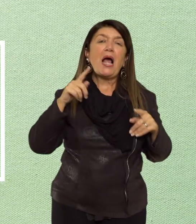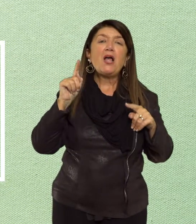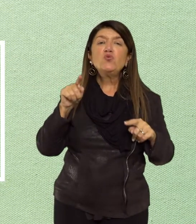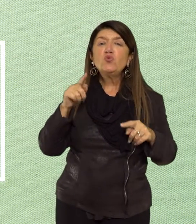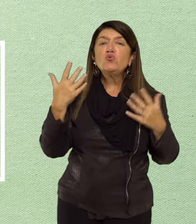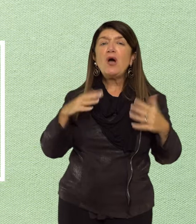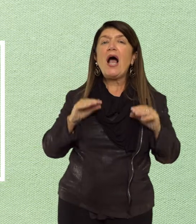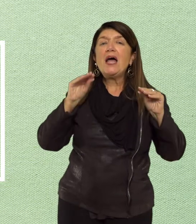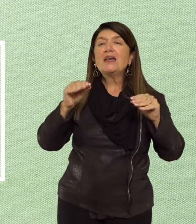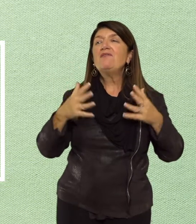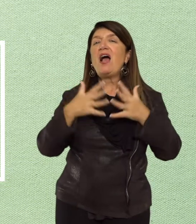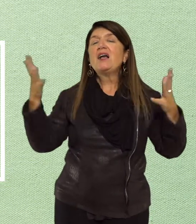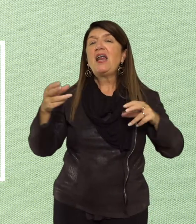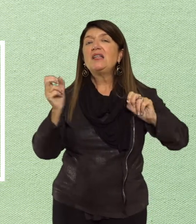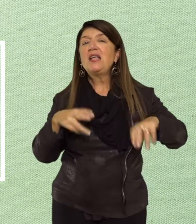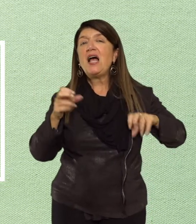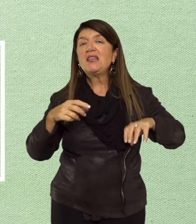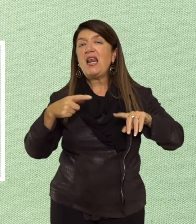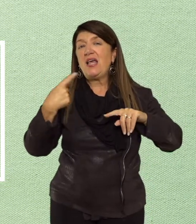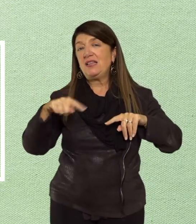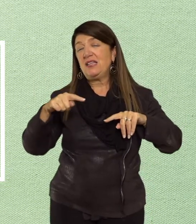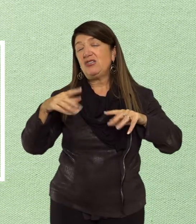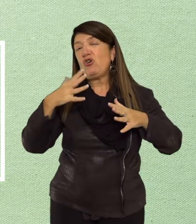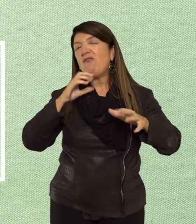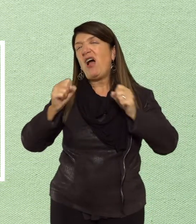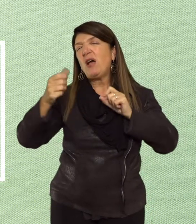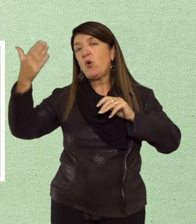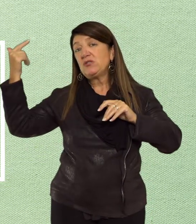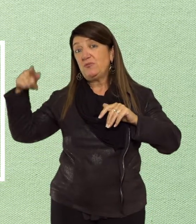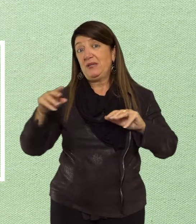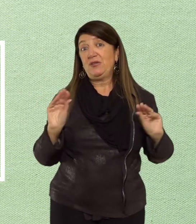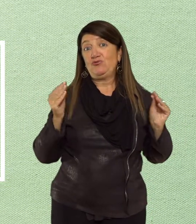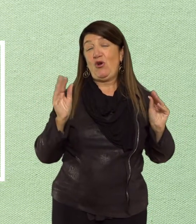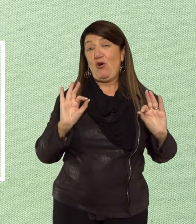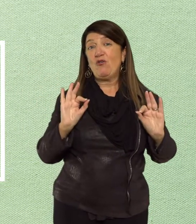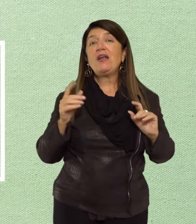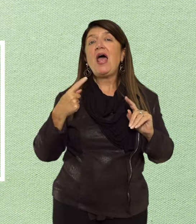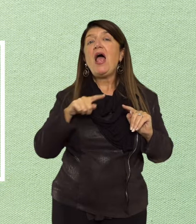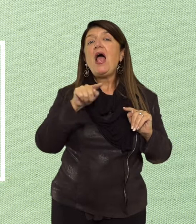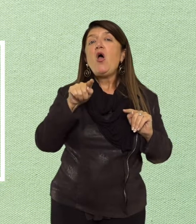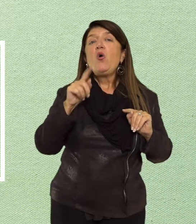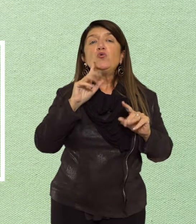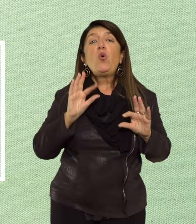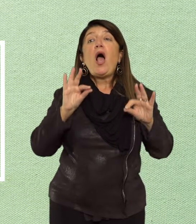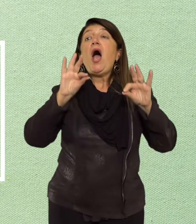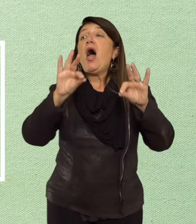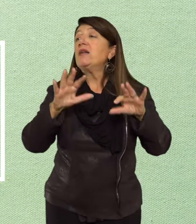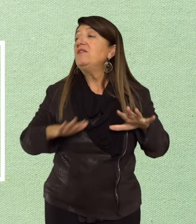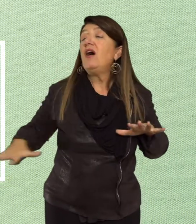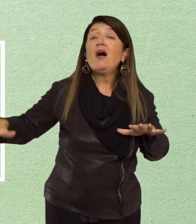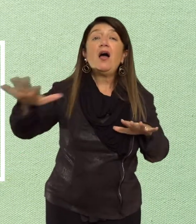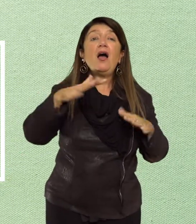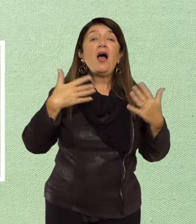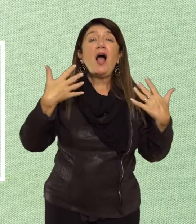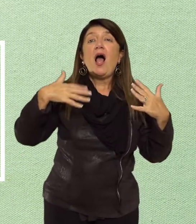e grandissime atlete che prima di te hanno riempito la loro bacheca di medaglie. Cosa ti ha dato questa esperienza?